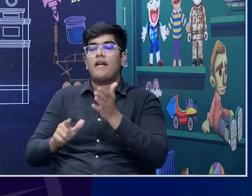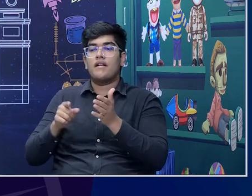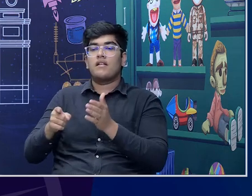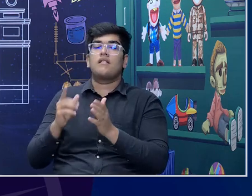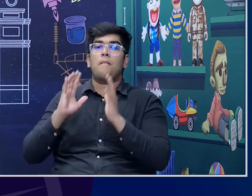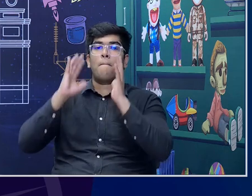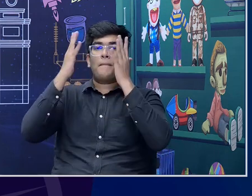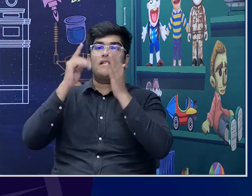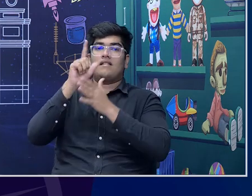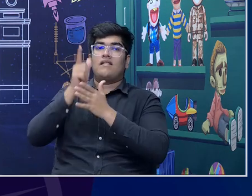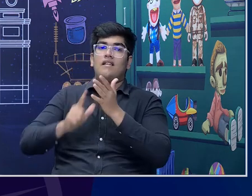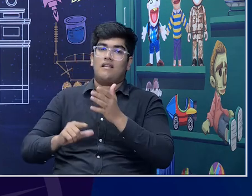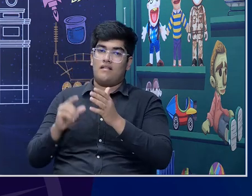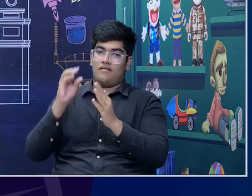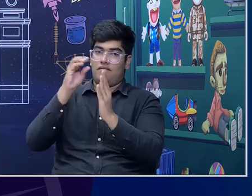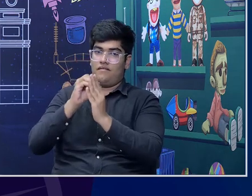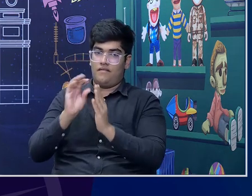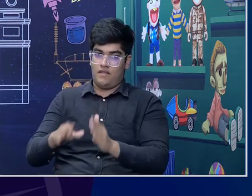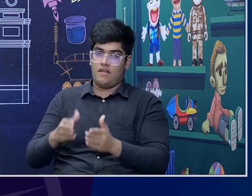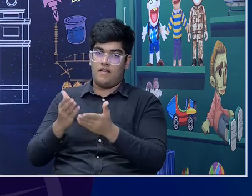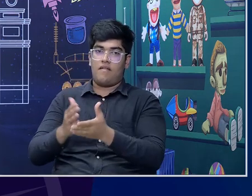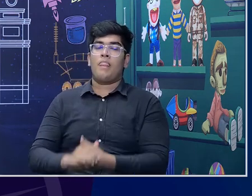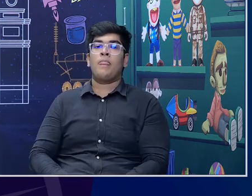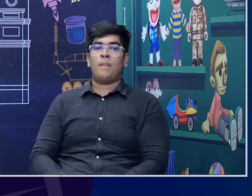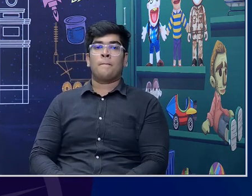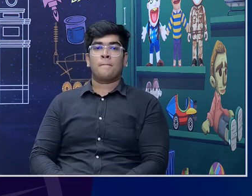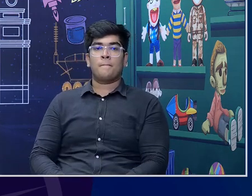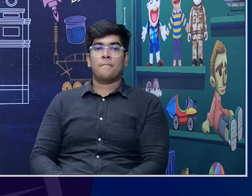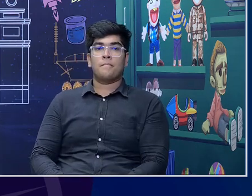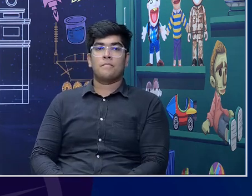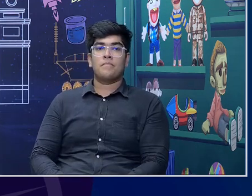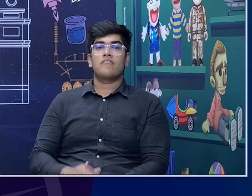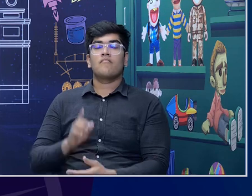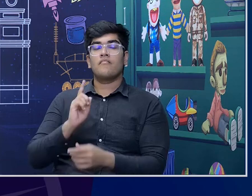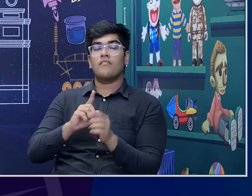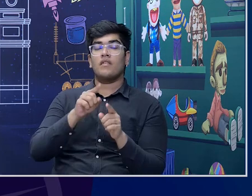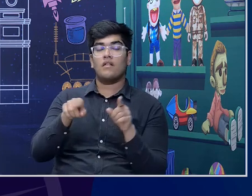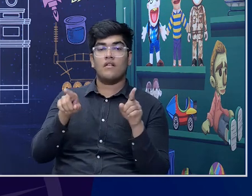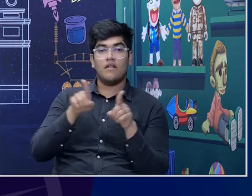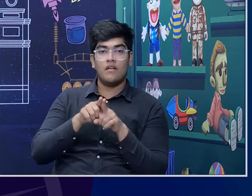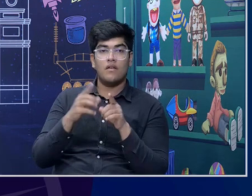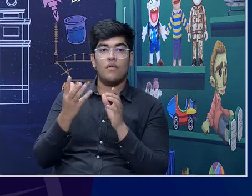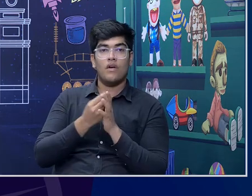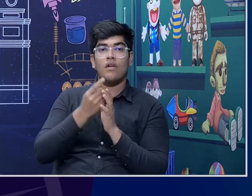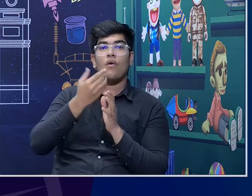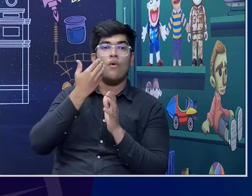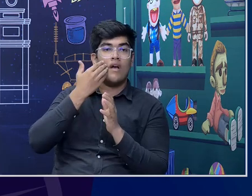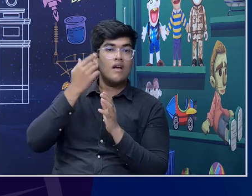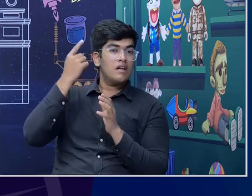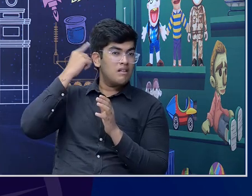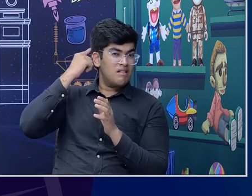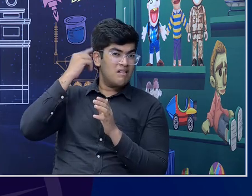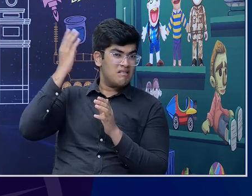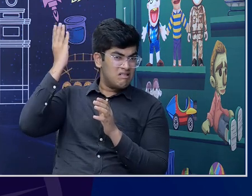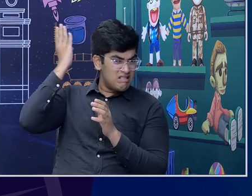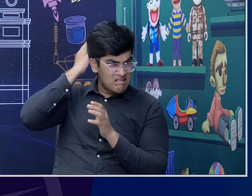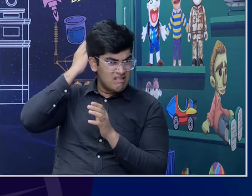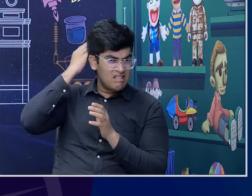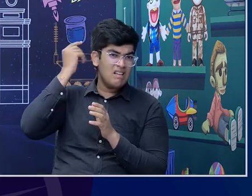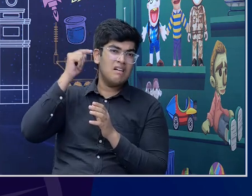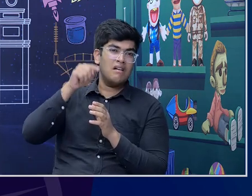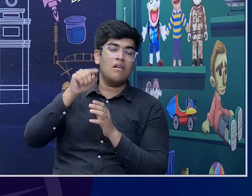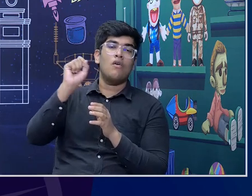इन सब के साथ, इनको अईनाम तो मिला, लेकिन इन सब चीजों में, उनके जब चोट लगी थी ना, तो वो जो चोट उनकी